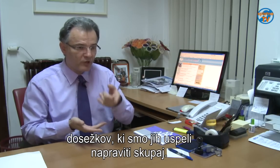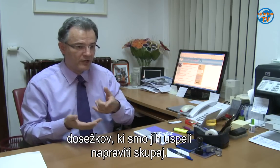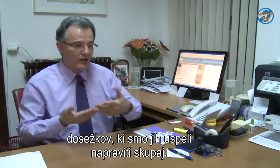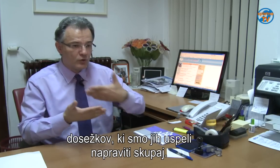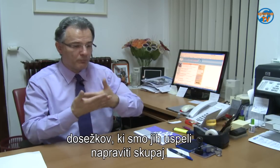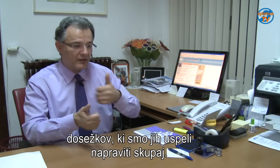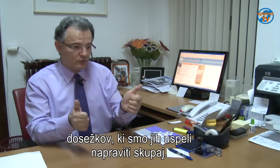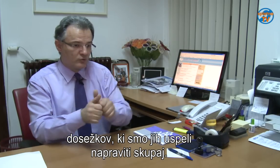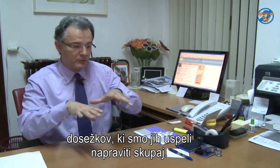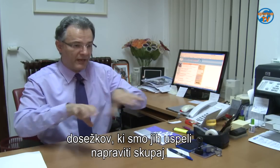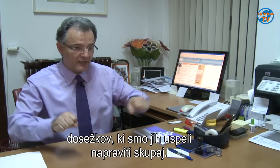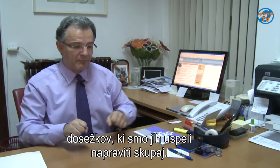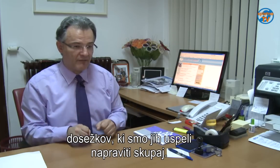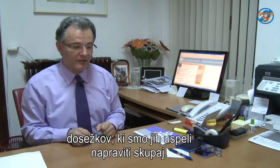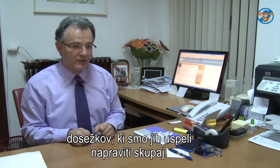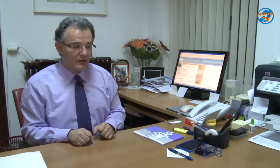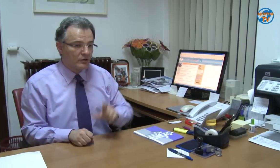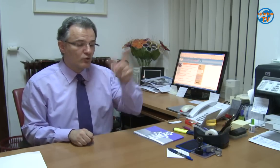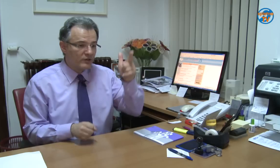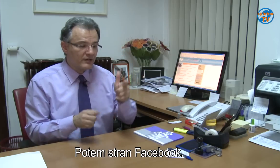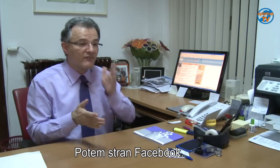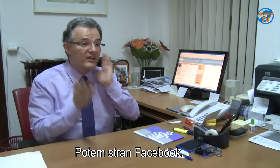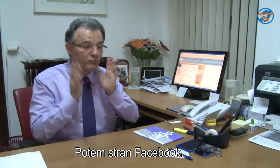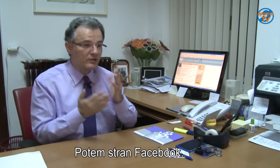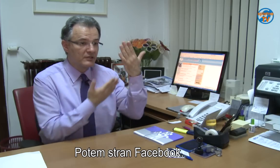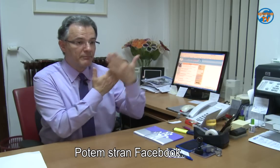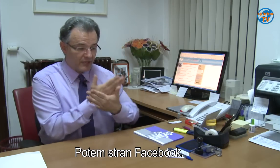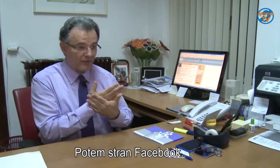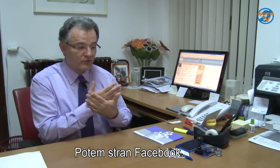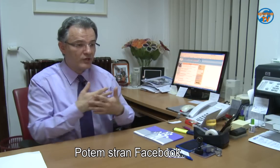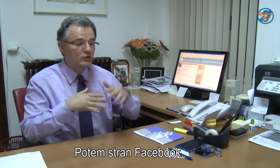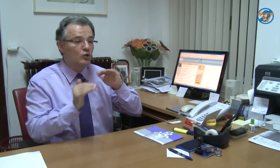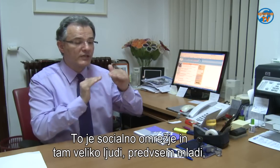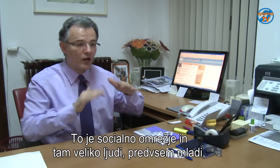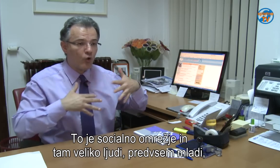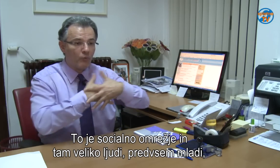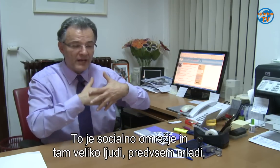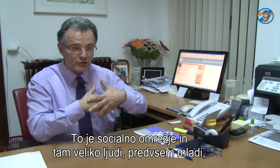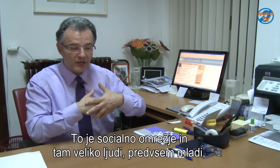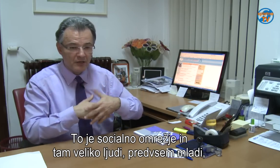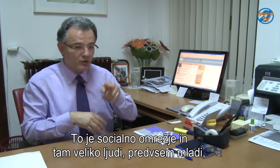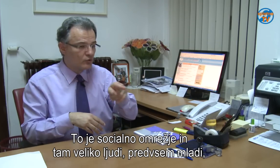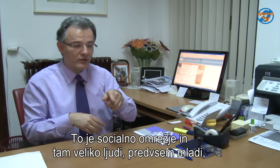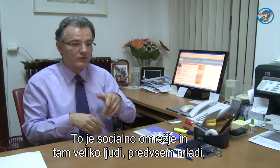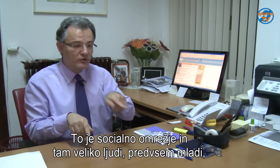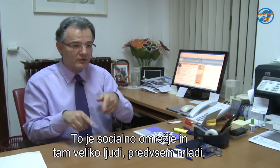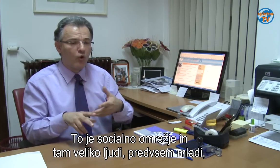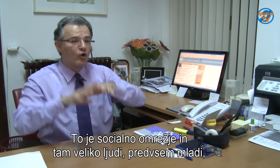jih skupaj uspeli napraviti. Drugi je Facebook stran, to je socialno omrežje in tukaj tudi